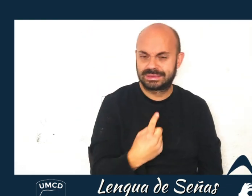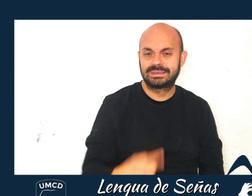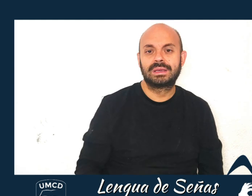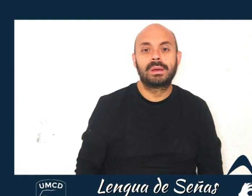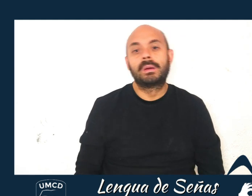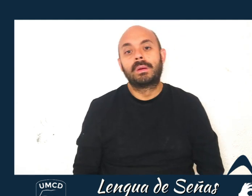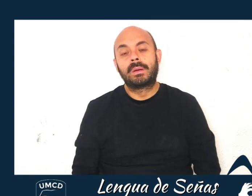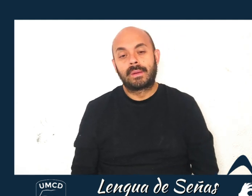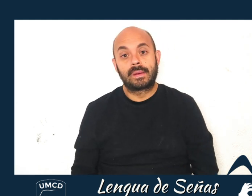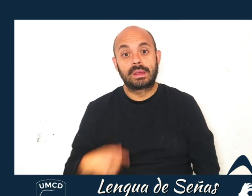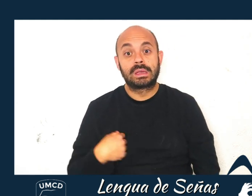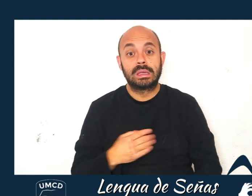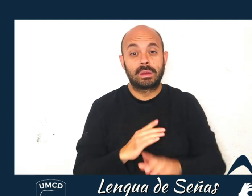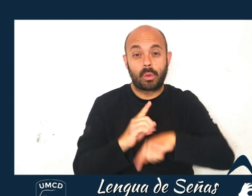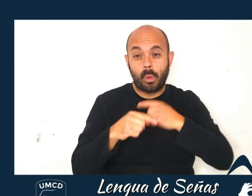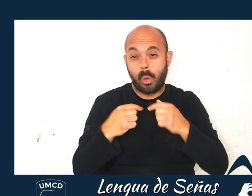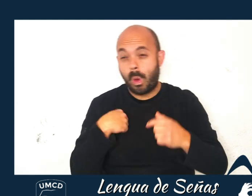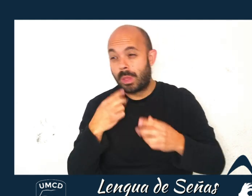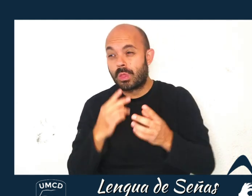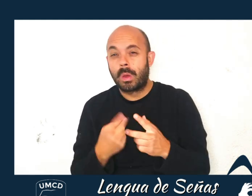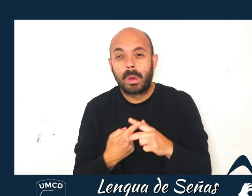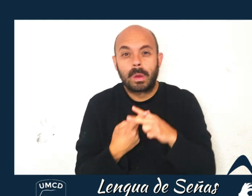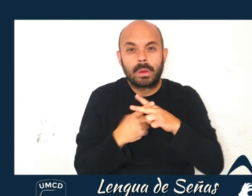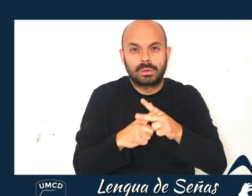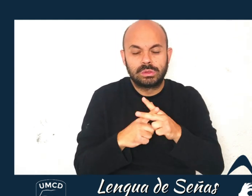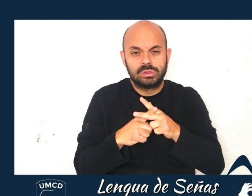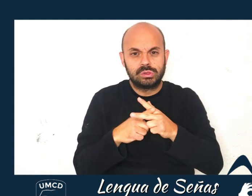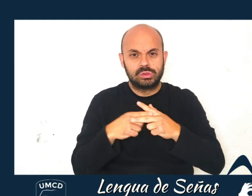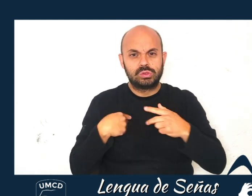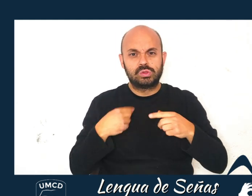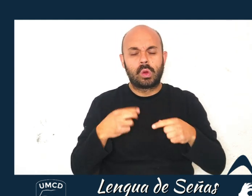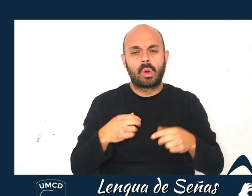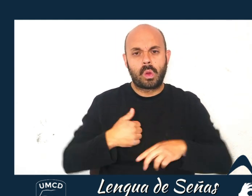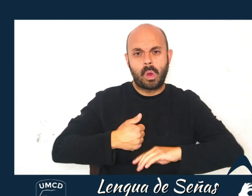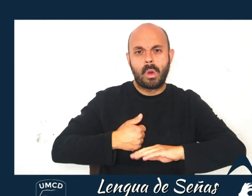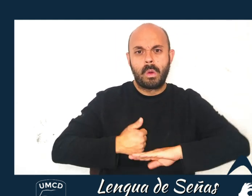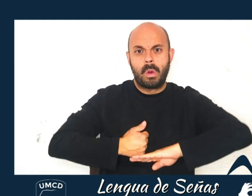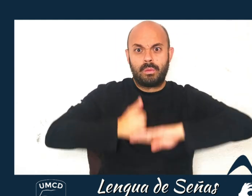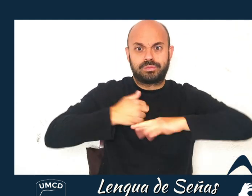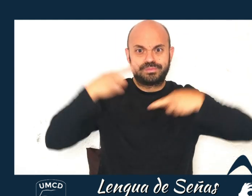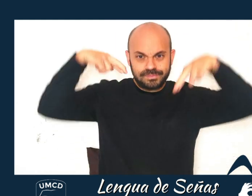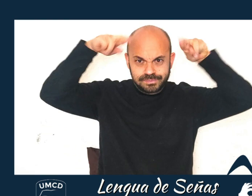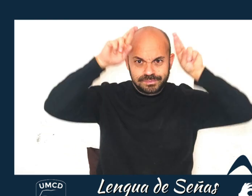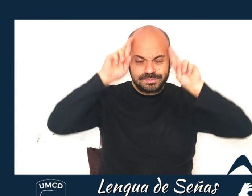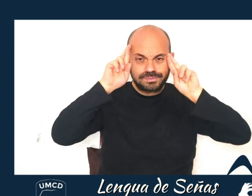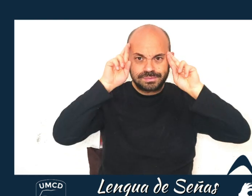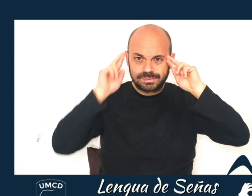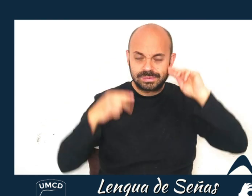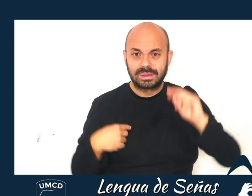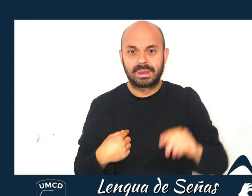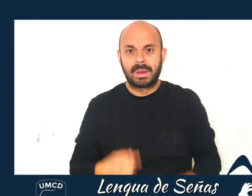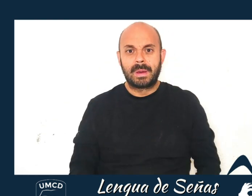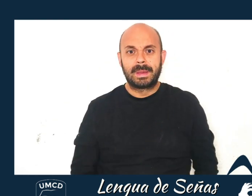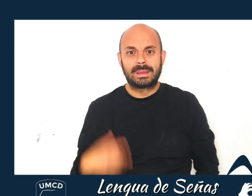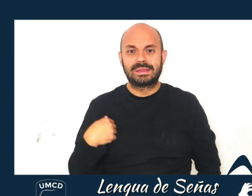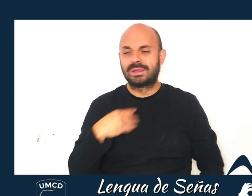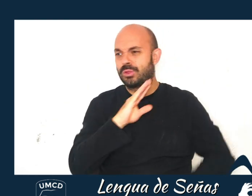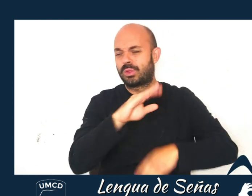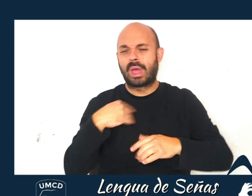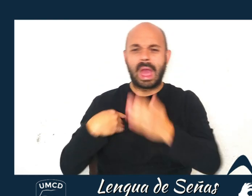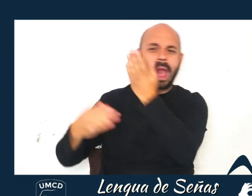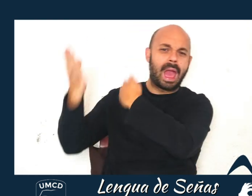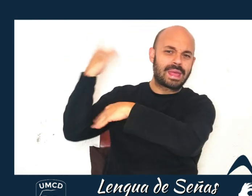primer libro de Reyes, eso es lo que hizo Salomón. Cuando inició su reinado, allá al